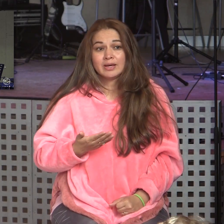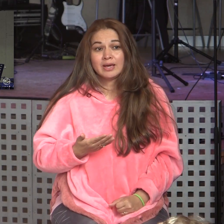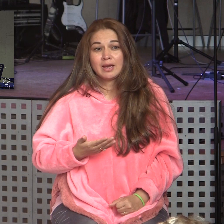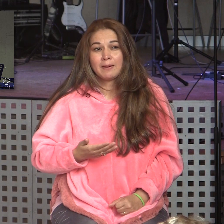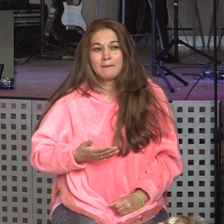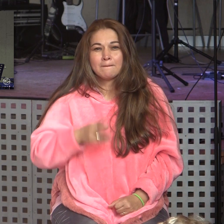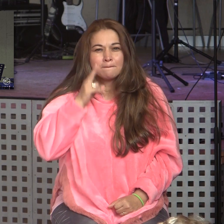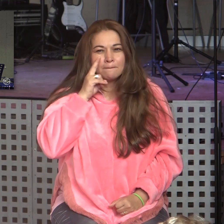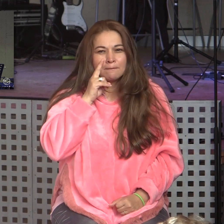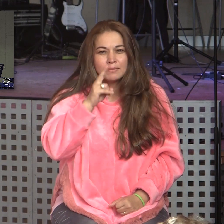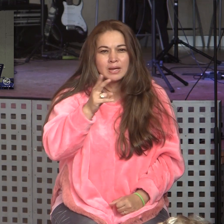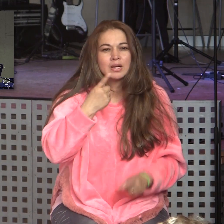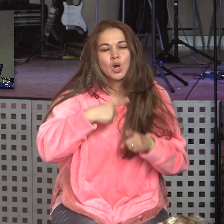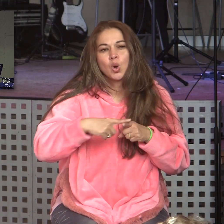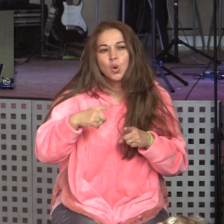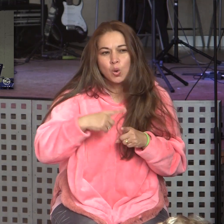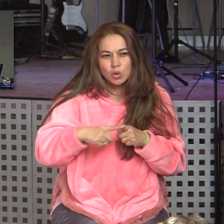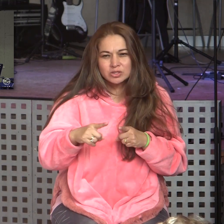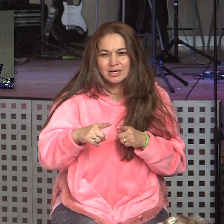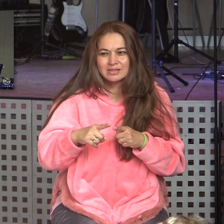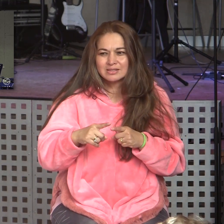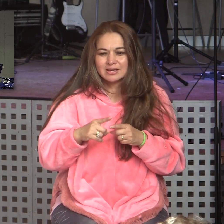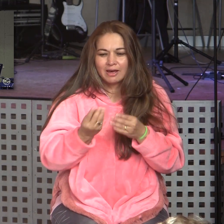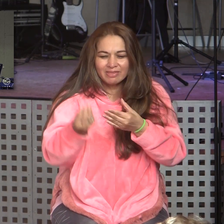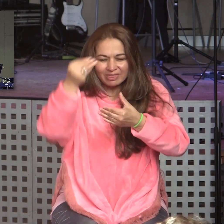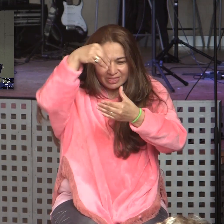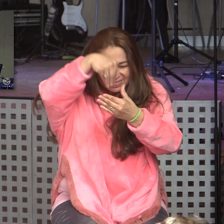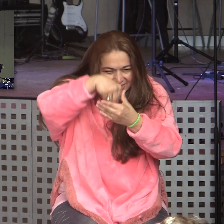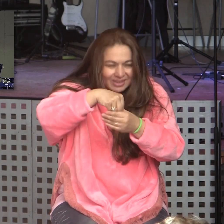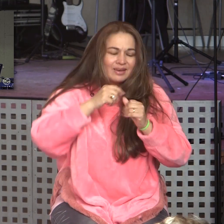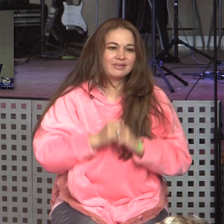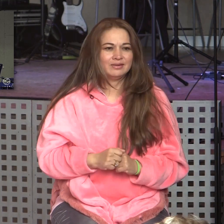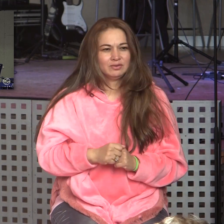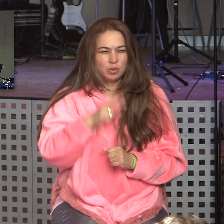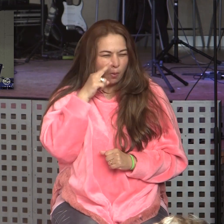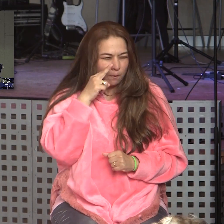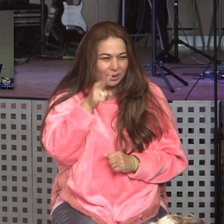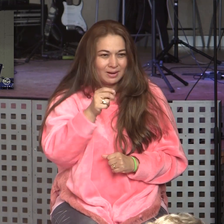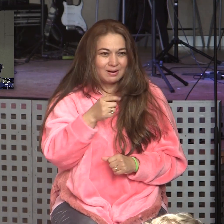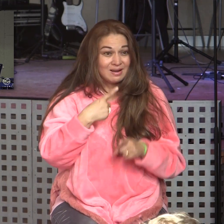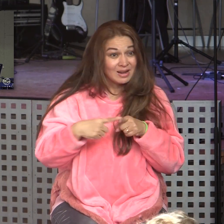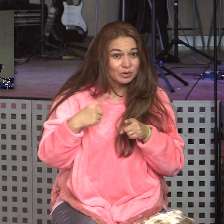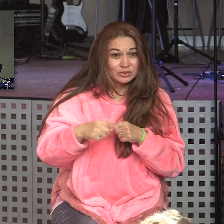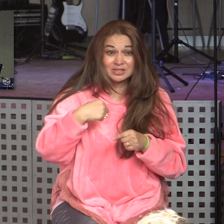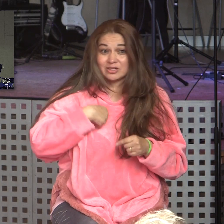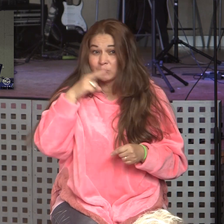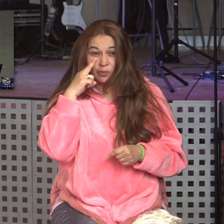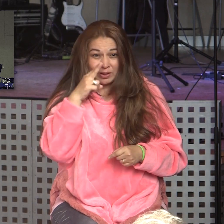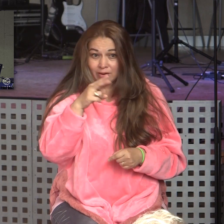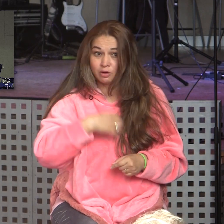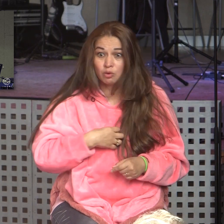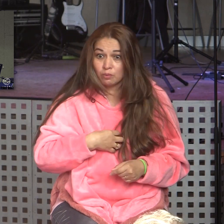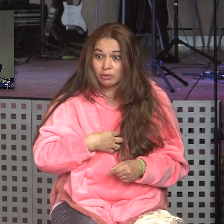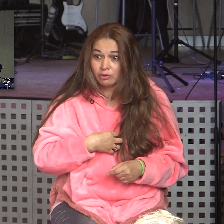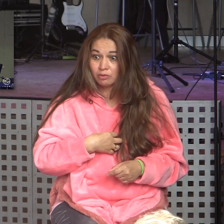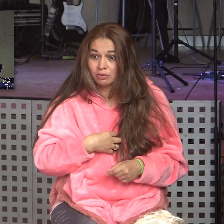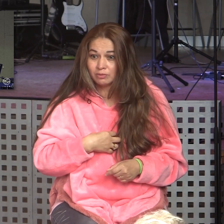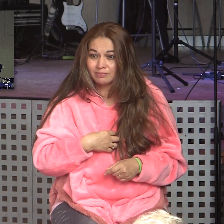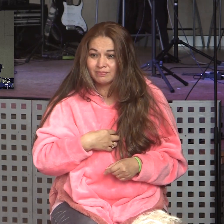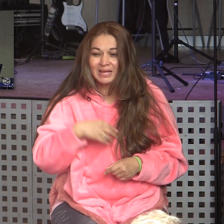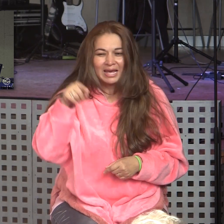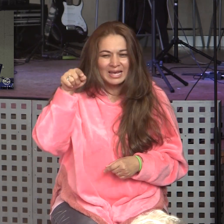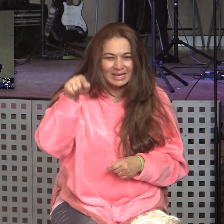no son visibles. Porque esa es la gran clave para mí de la vida en general.